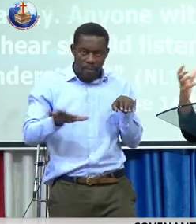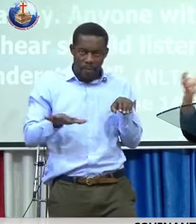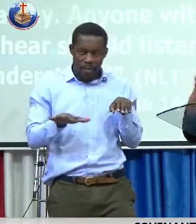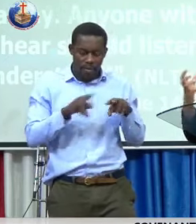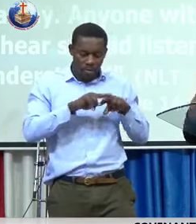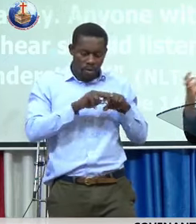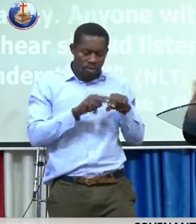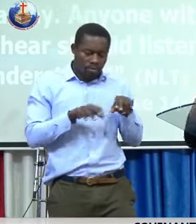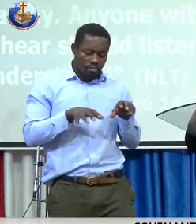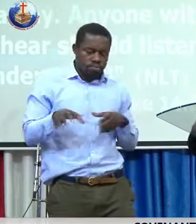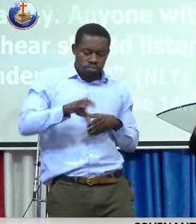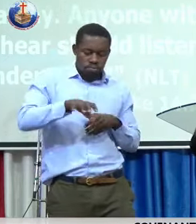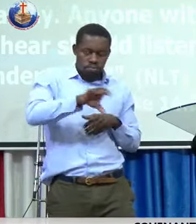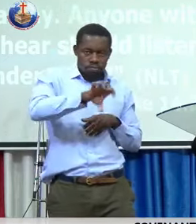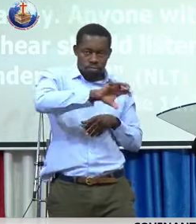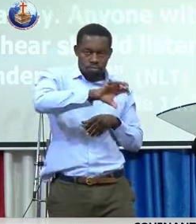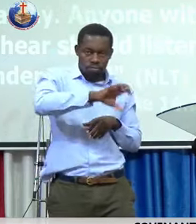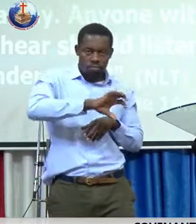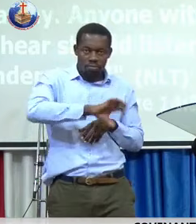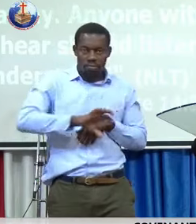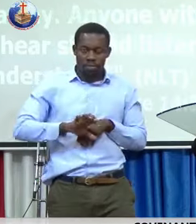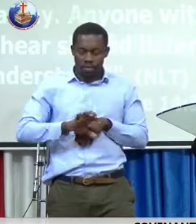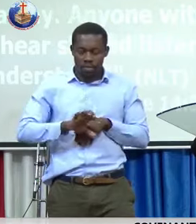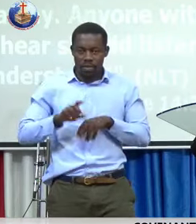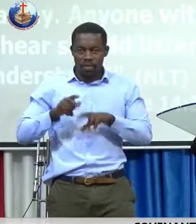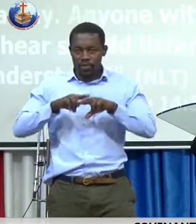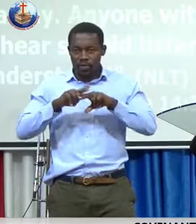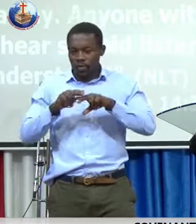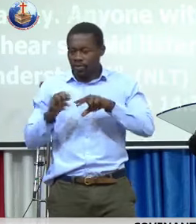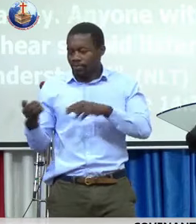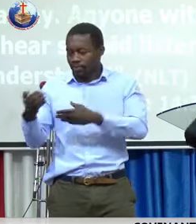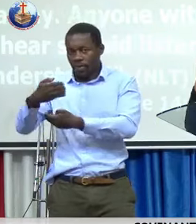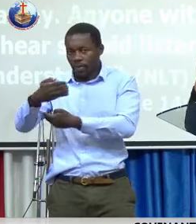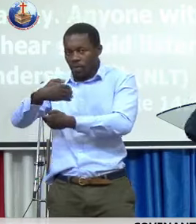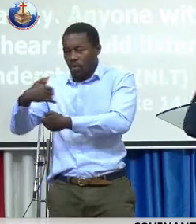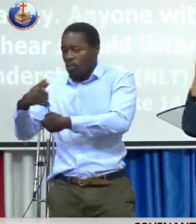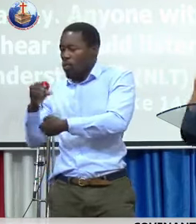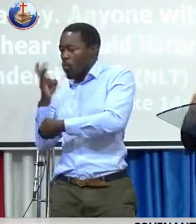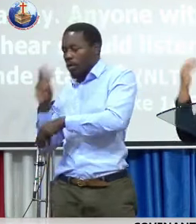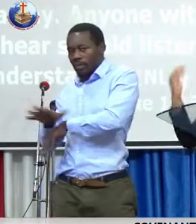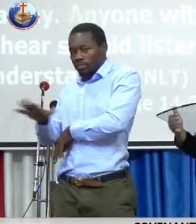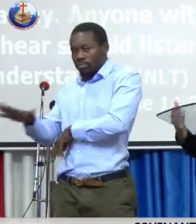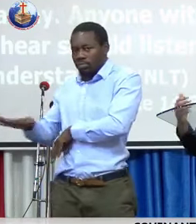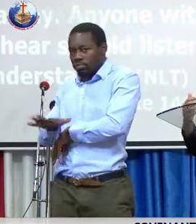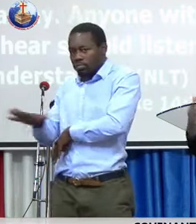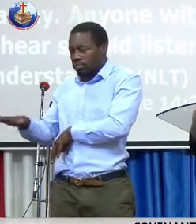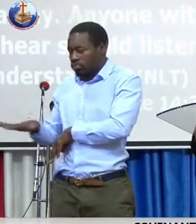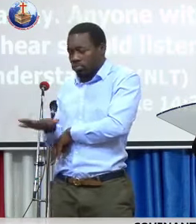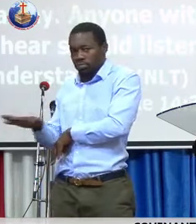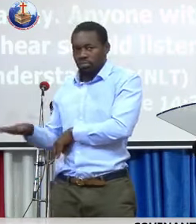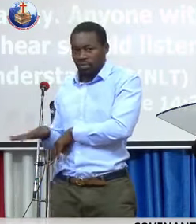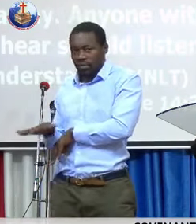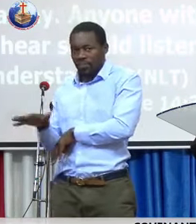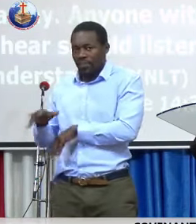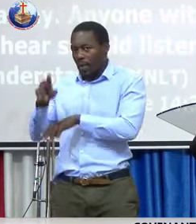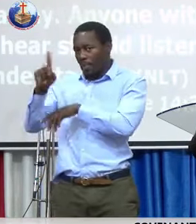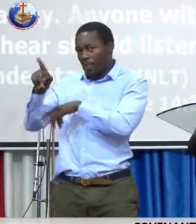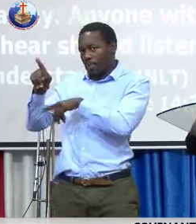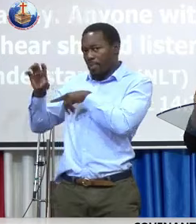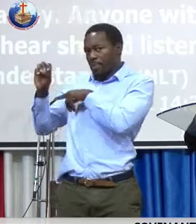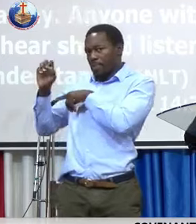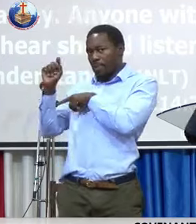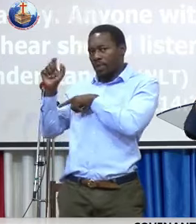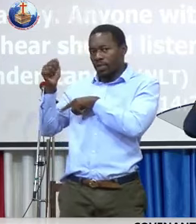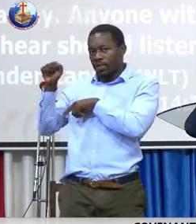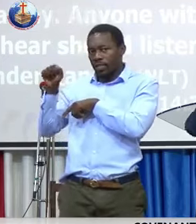they would pick from the shores, chumvi ambayo wangekusanya kutoka kwa ufuo, was a potassium based salt. Ilikuwa ni chumvi ya aina ya potassium.